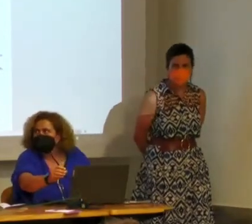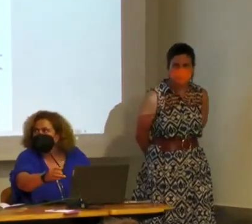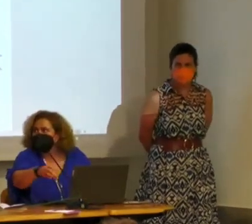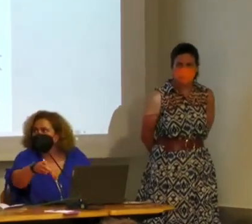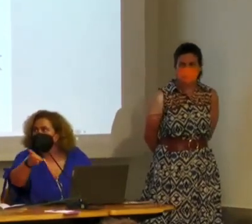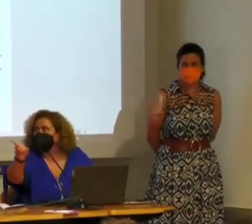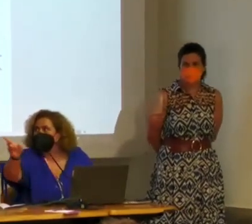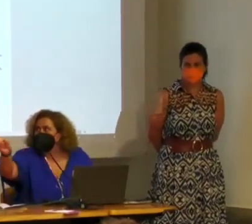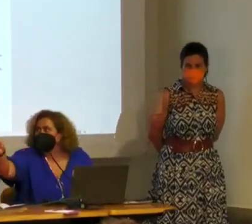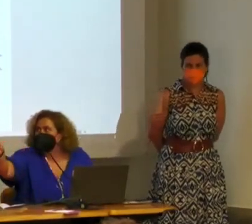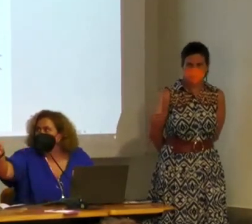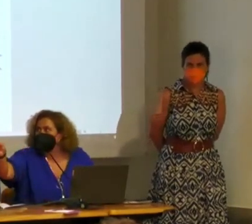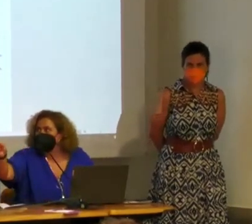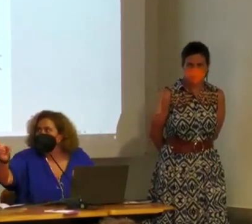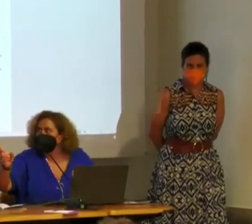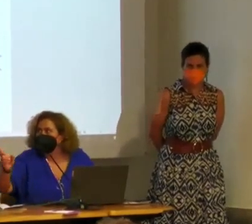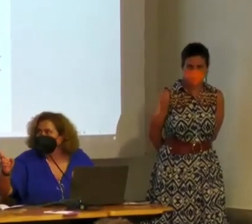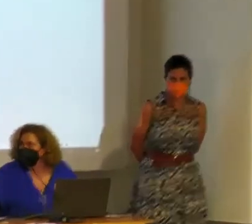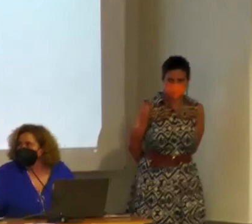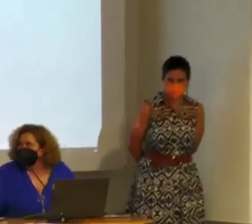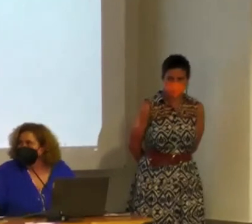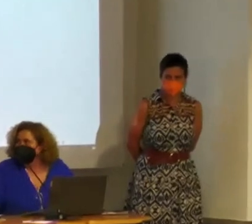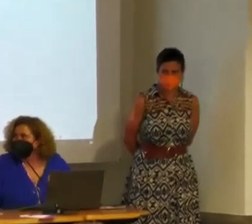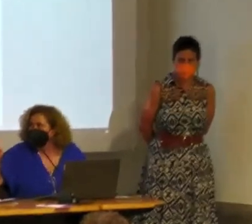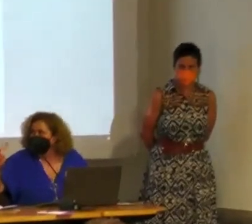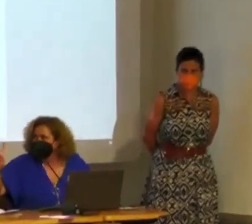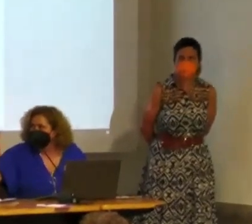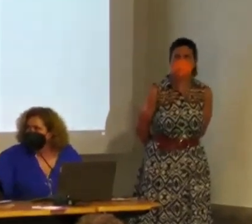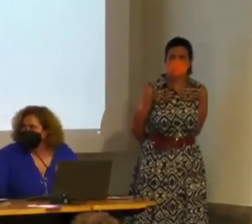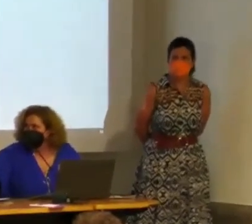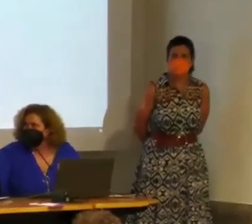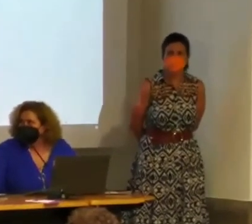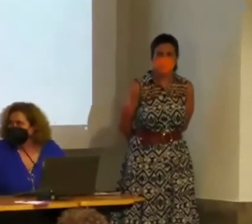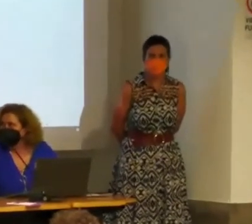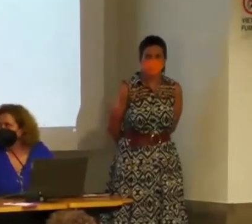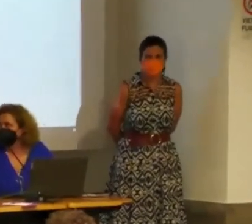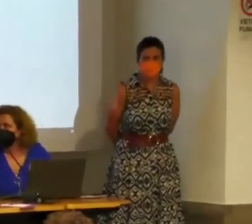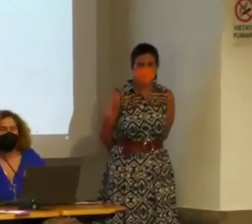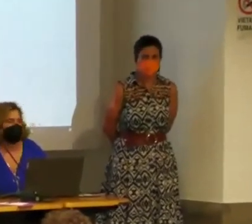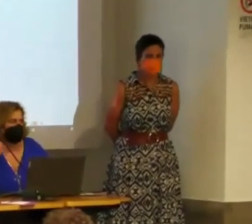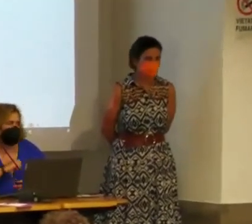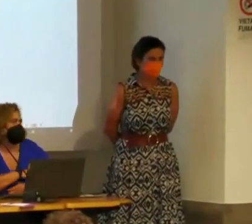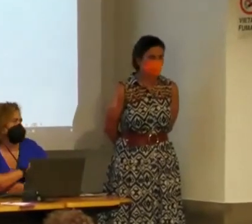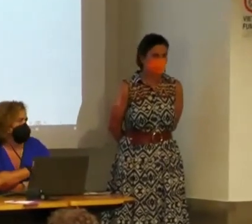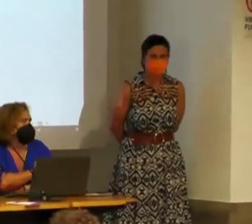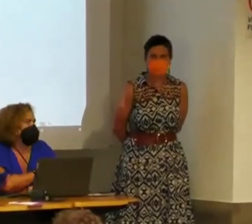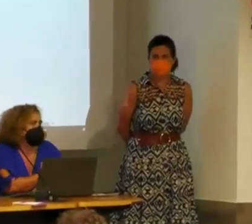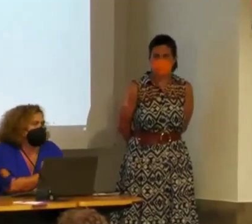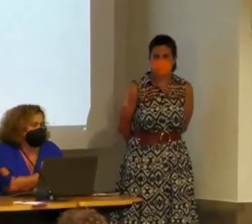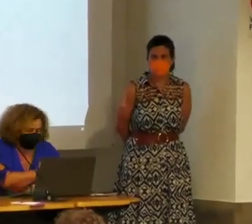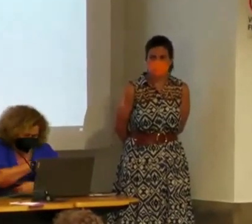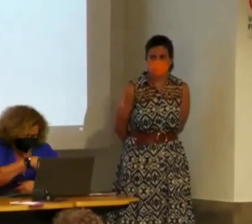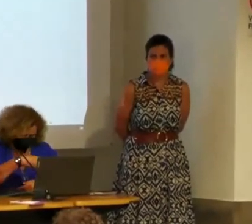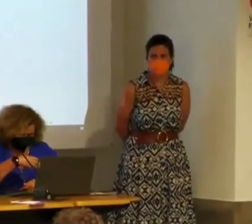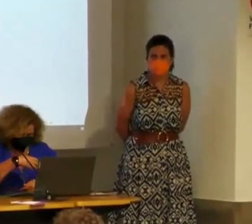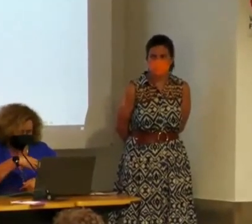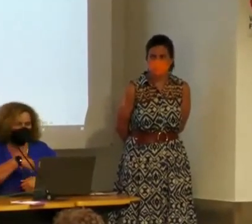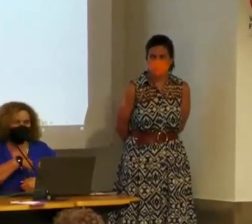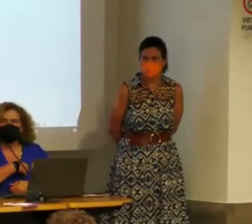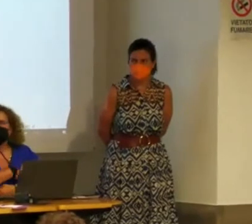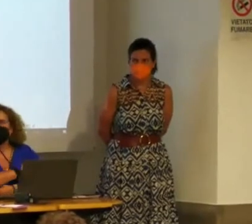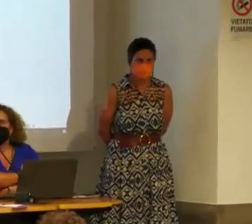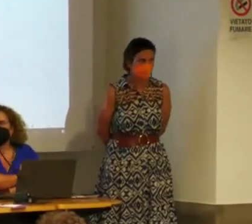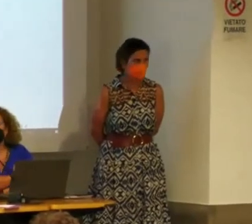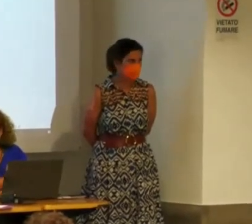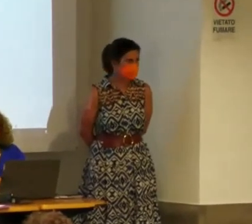lo puoi fare se hai fatto degli esami di storia, oppure puoi avere un recupero degli esami di storia. Quindi diciamo che in